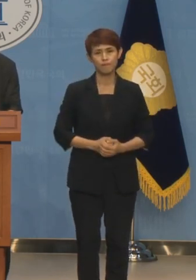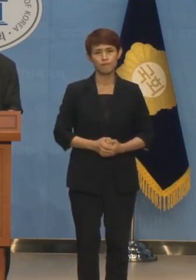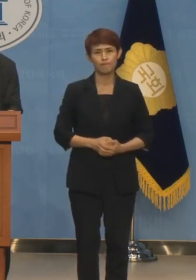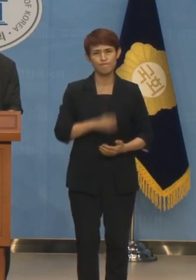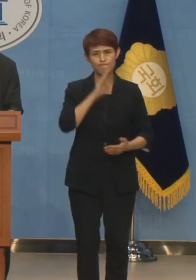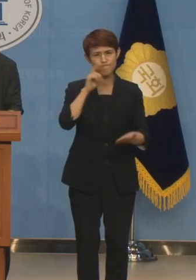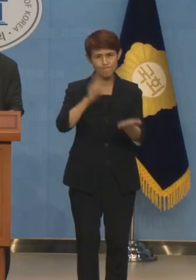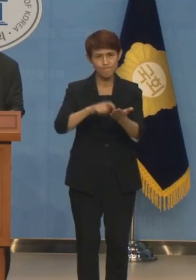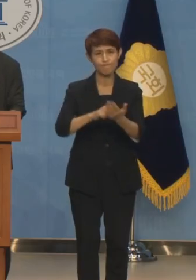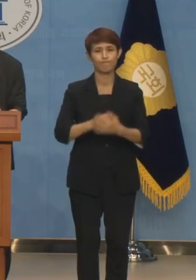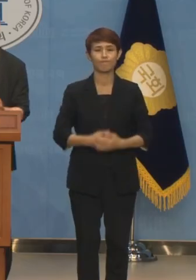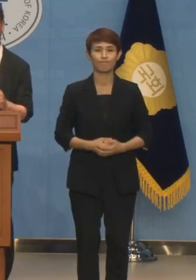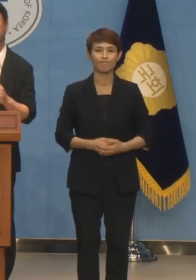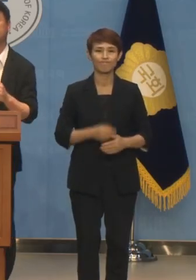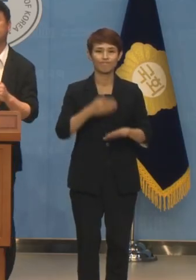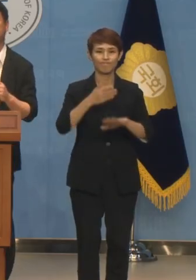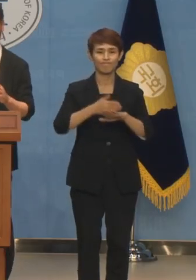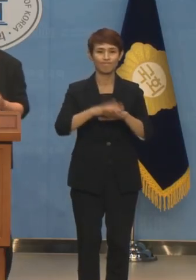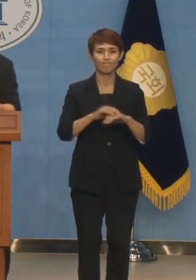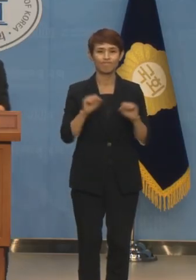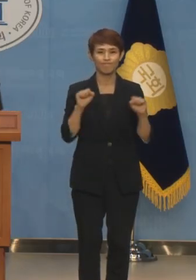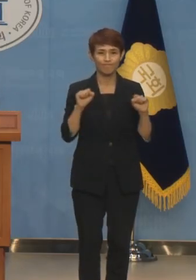시급합니다. 이상입니다.